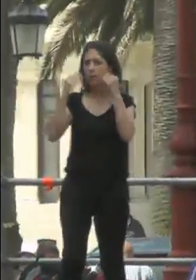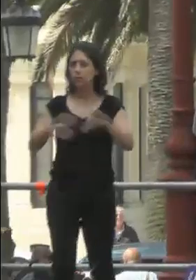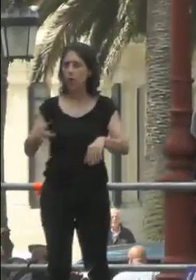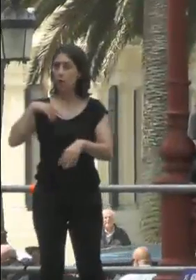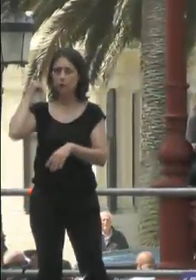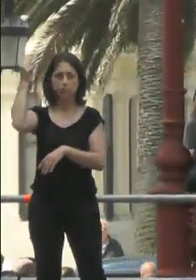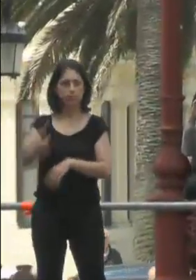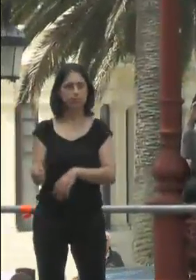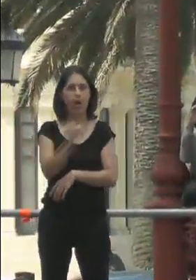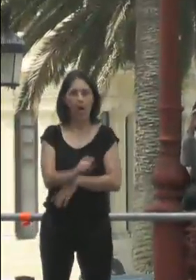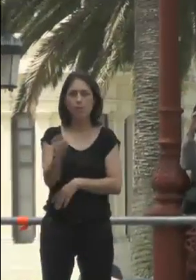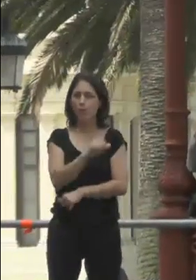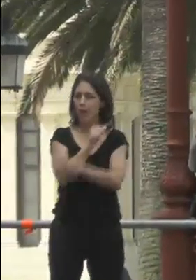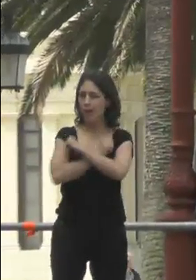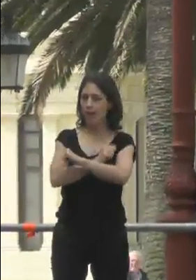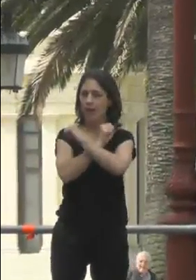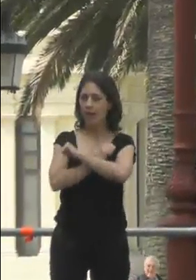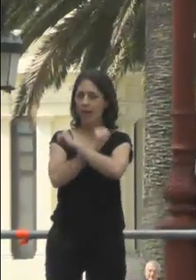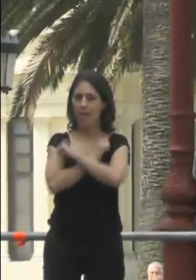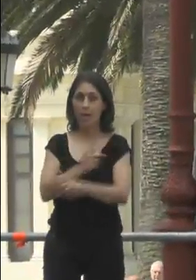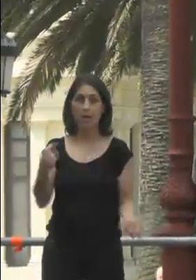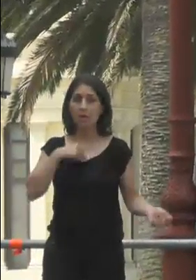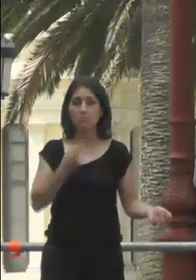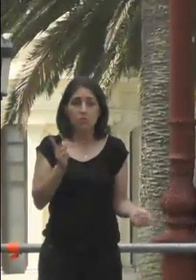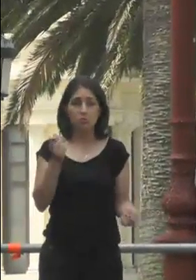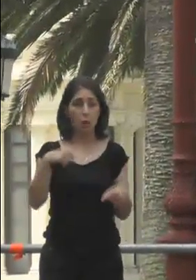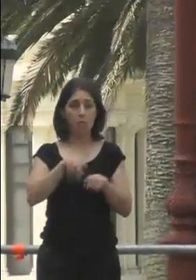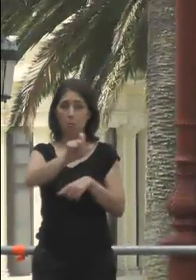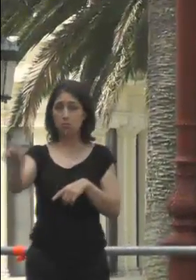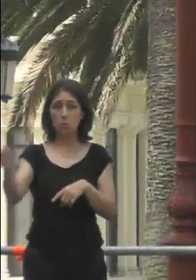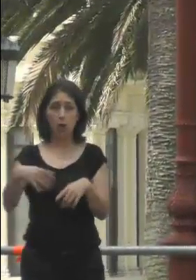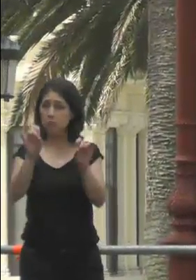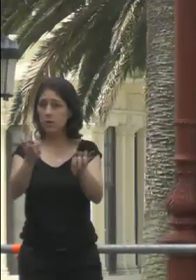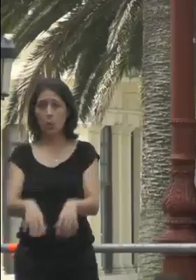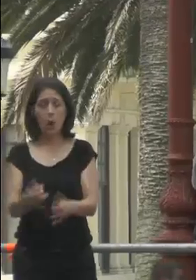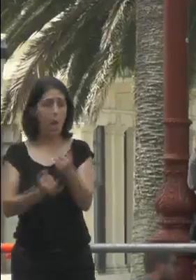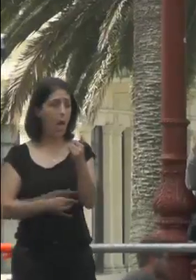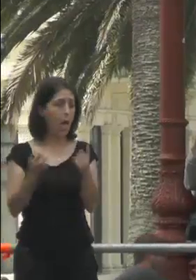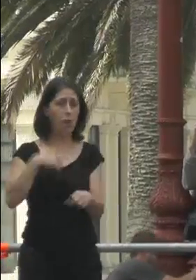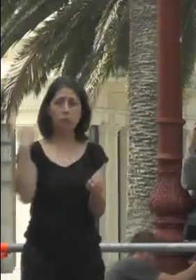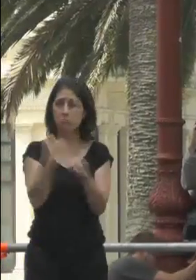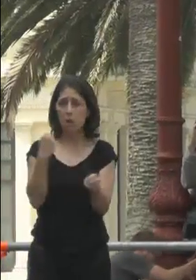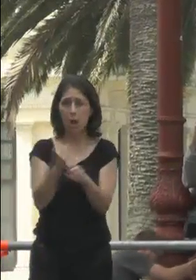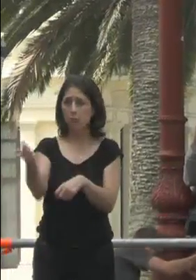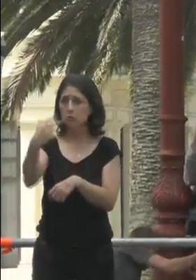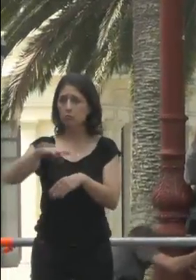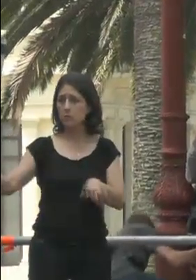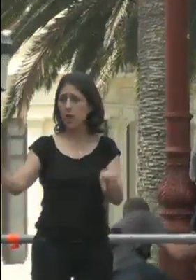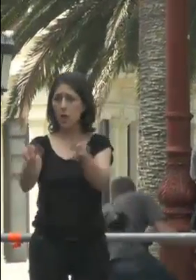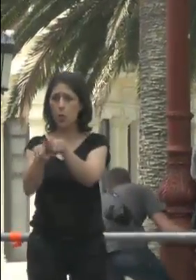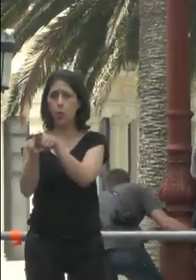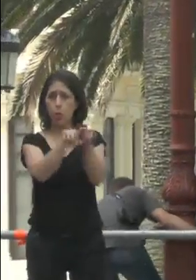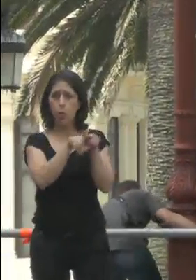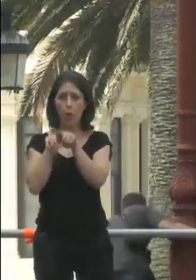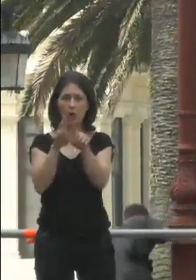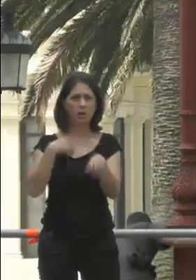moitos anos esperando. Eu non son máis que unha cidadana máis, unha traballadora máis como a vos, que levaba